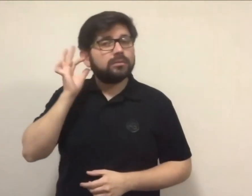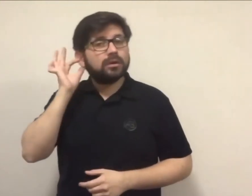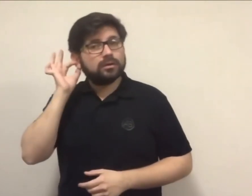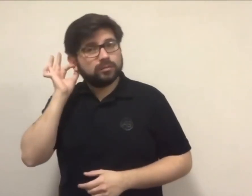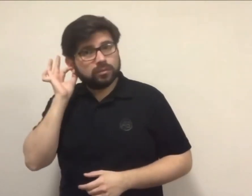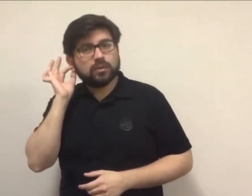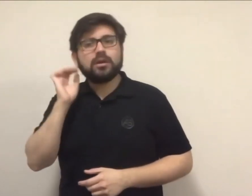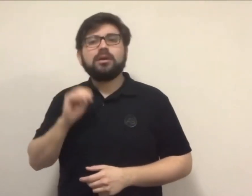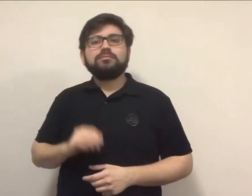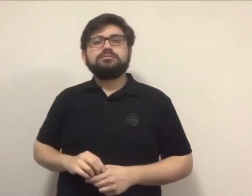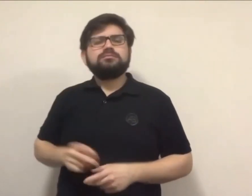Los niños